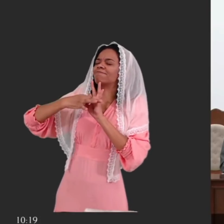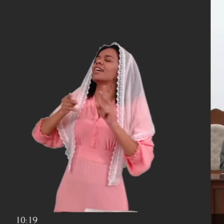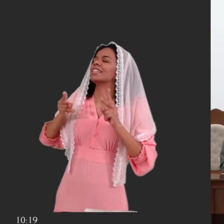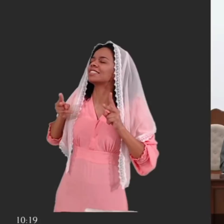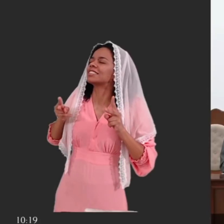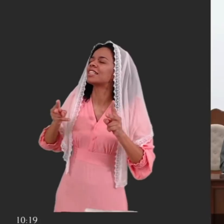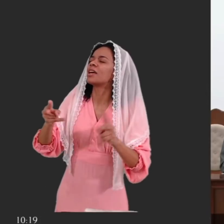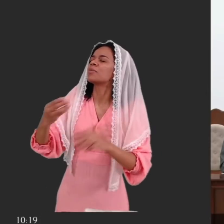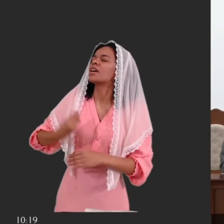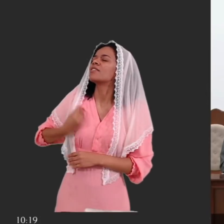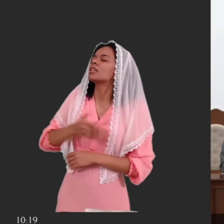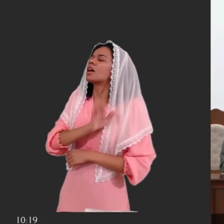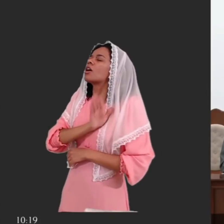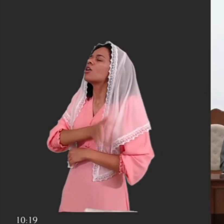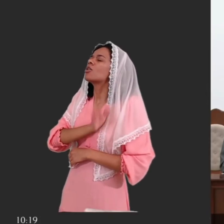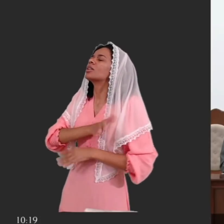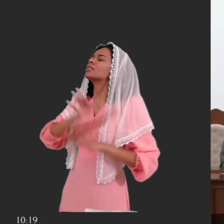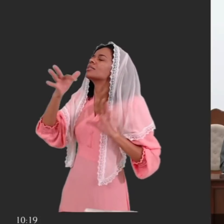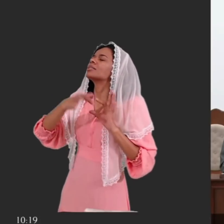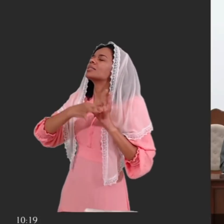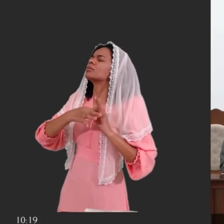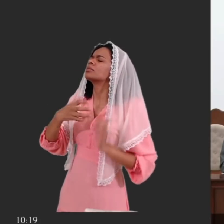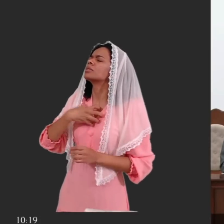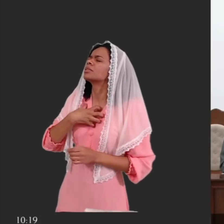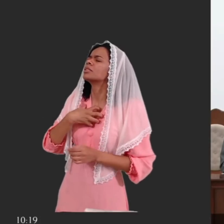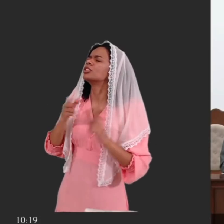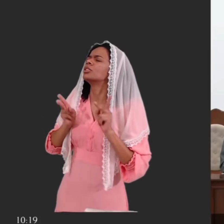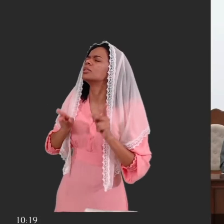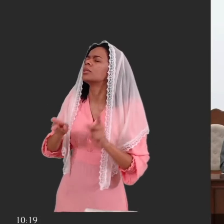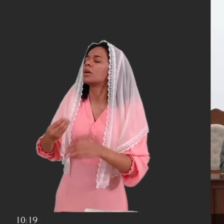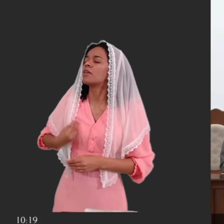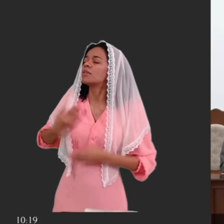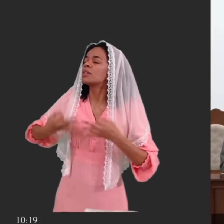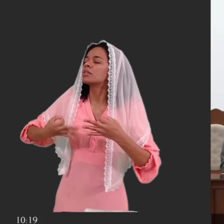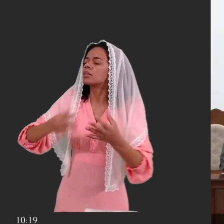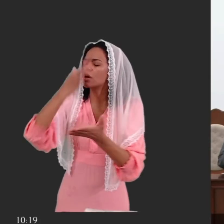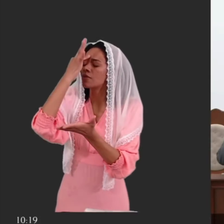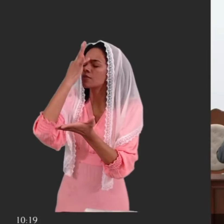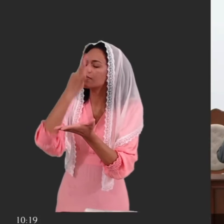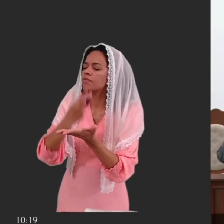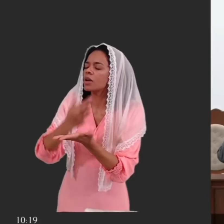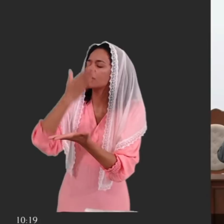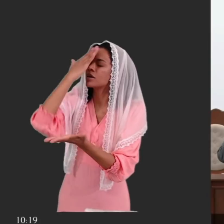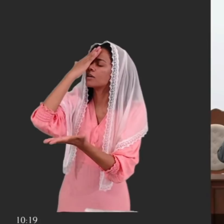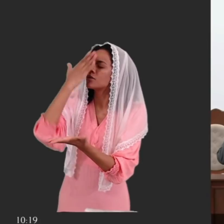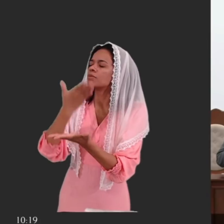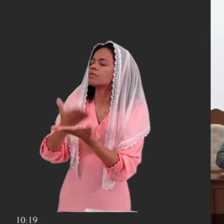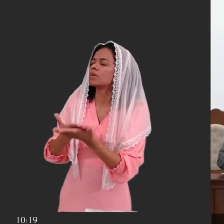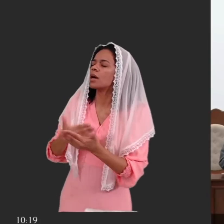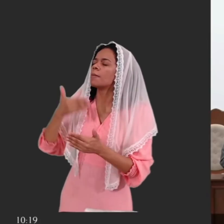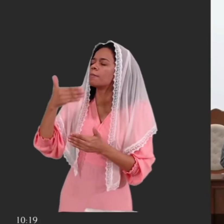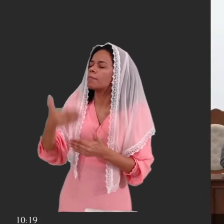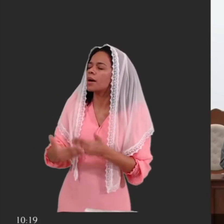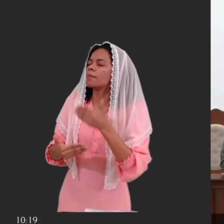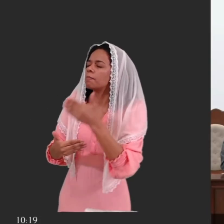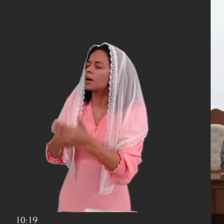coração, na nossa vida, e nós possamos caminhar com fé, com confiança, até chegar o dia